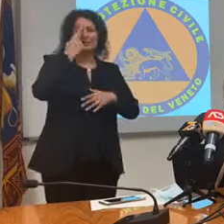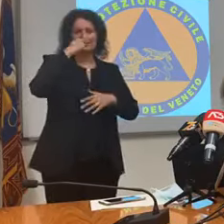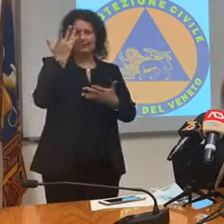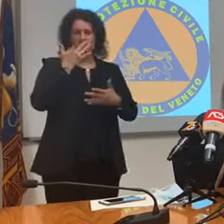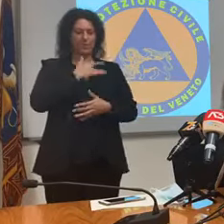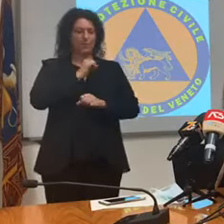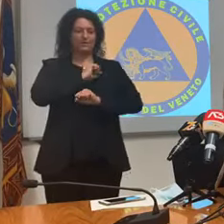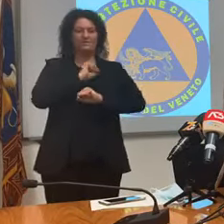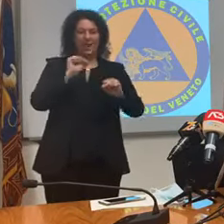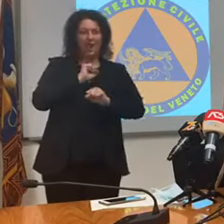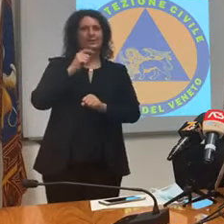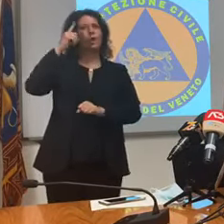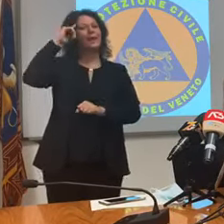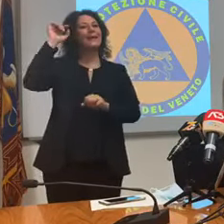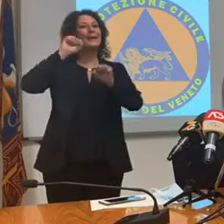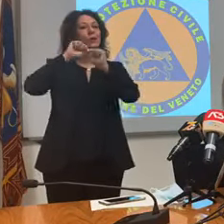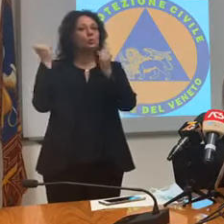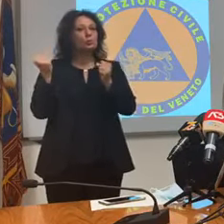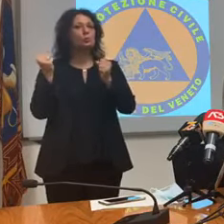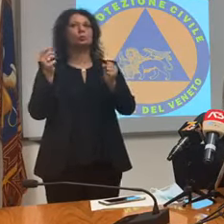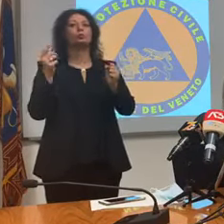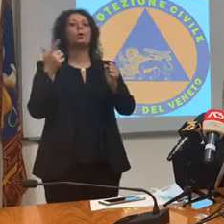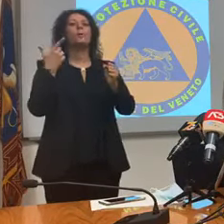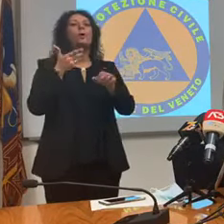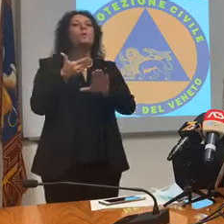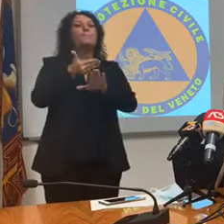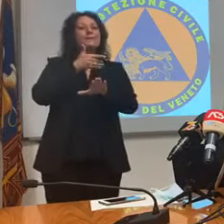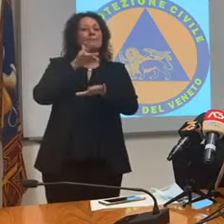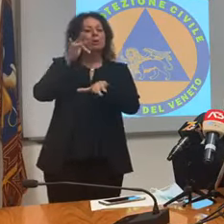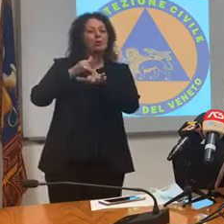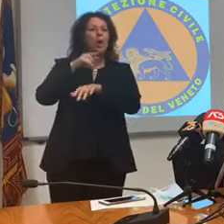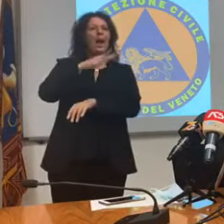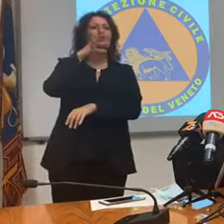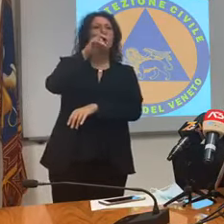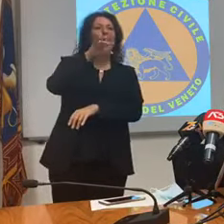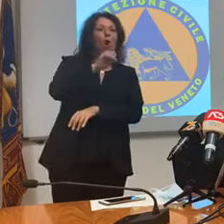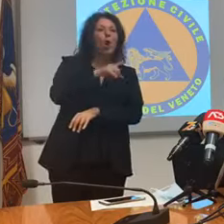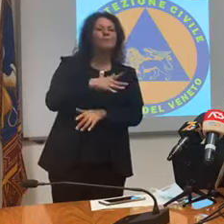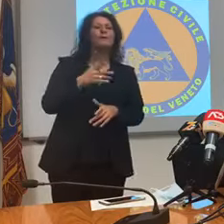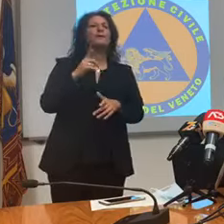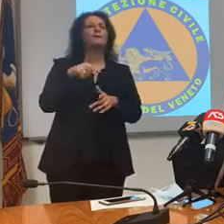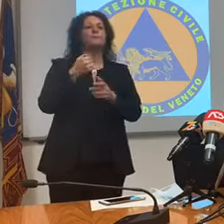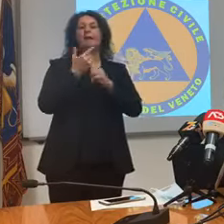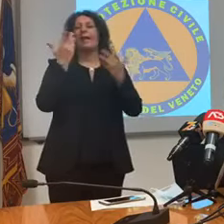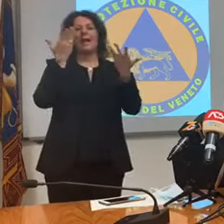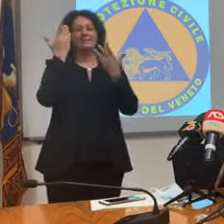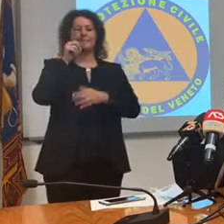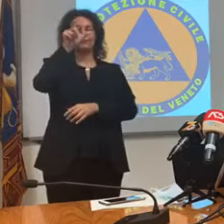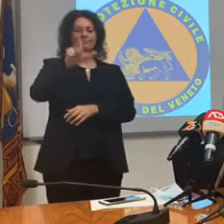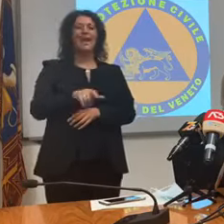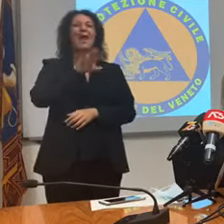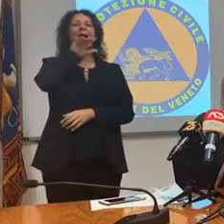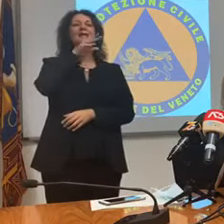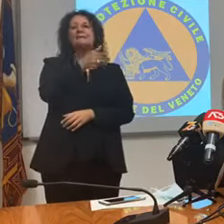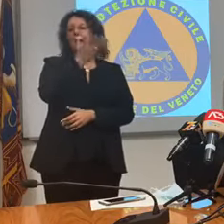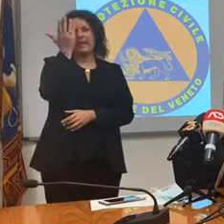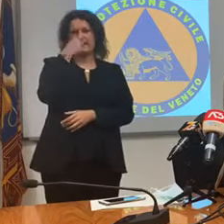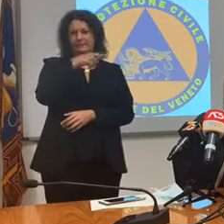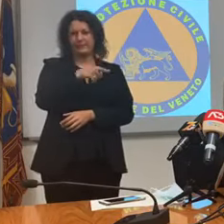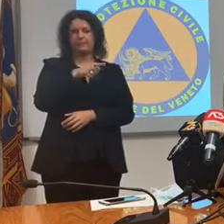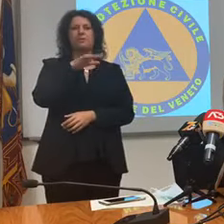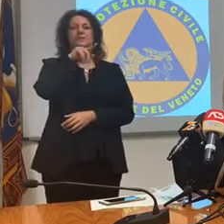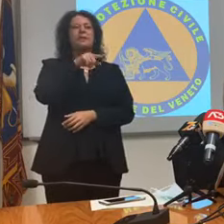avuto in precedenza, non lo so, il Covid, però poi si è negativizzato, l'anziano, facciamo l'esempio, l'anziano che era in casa di riposo, che ha